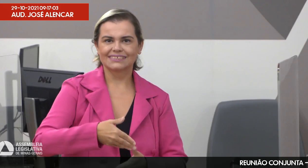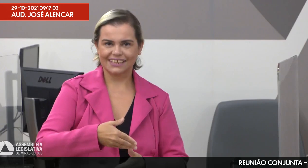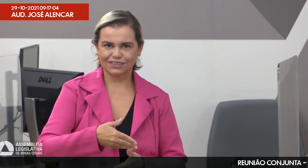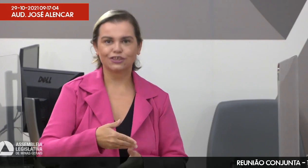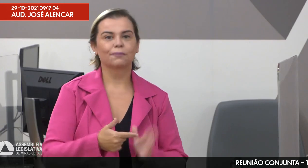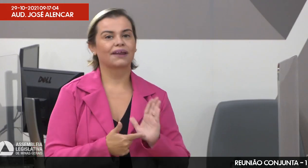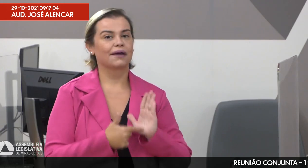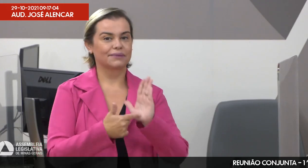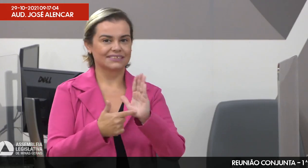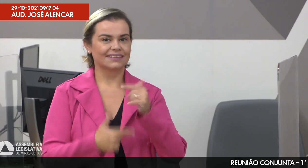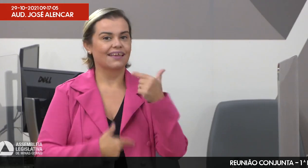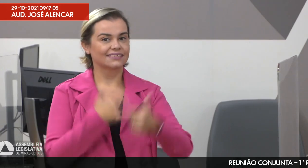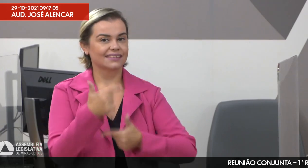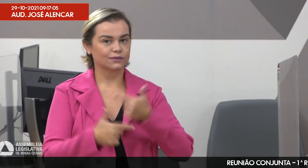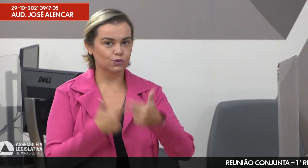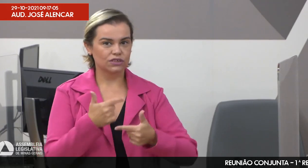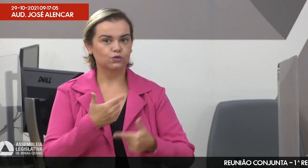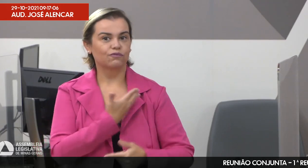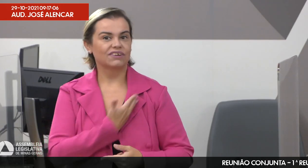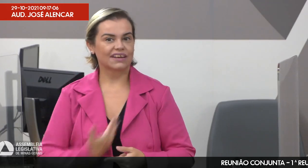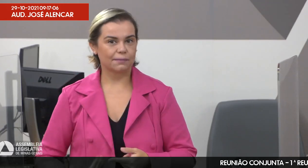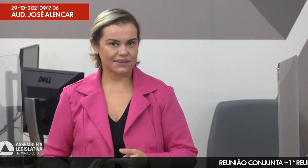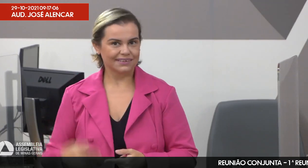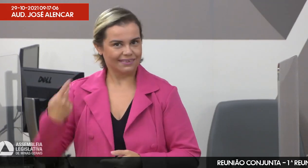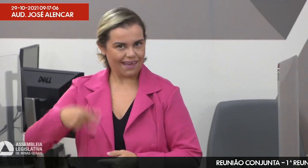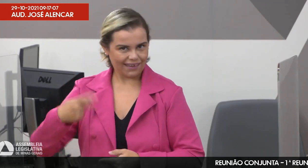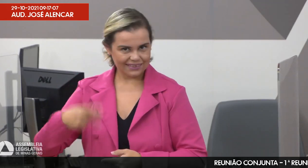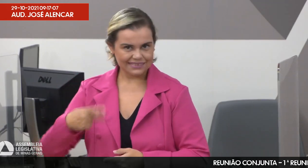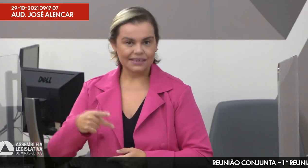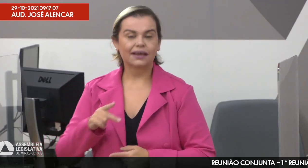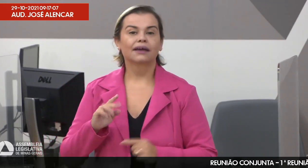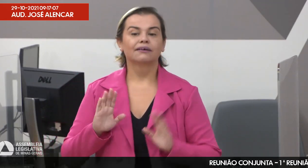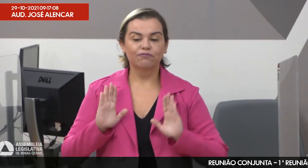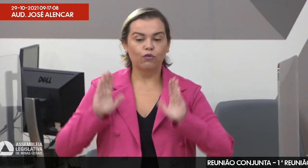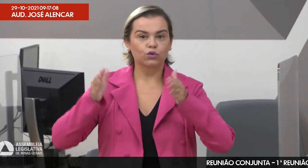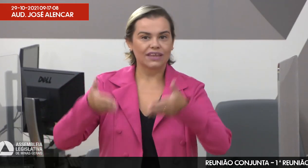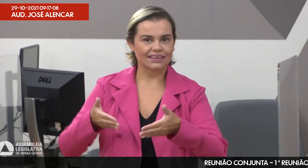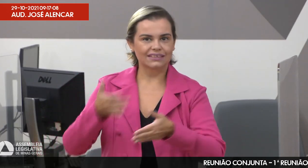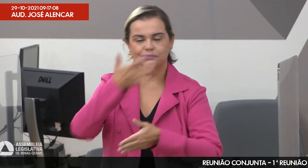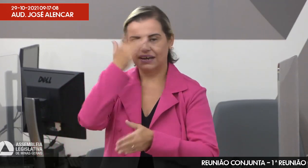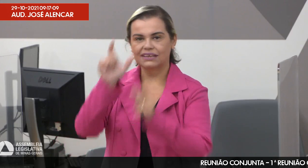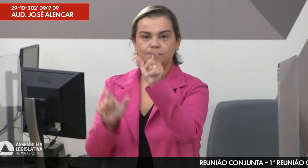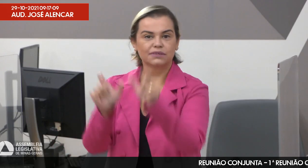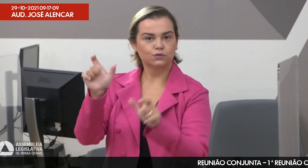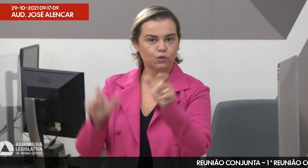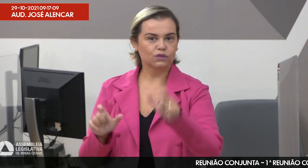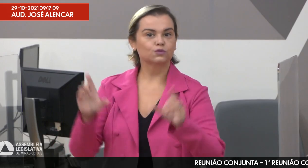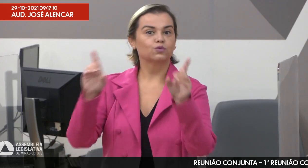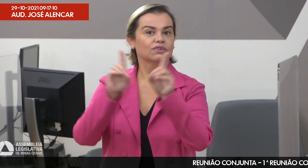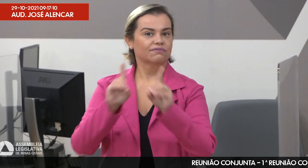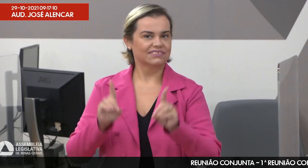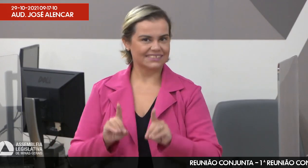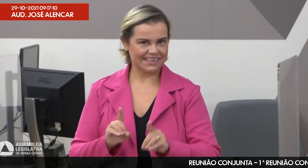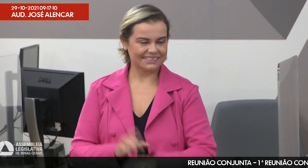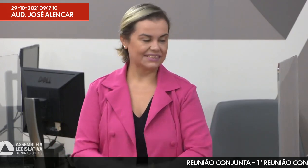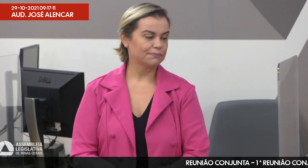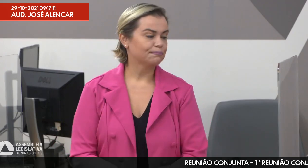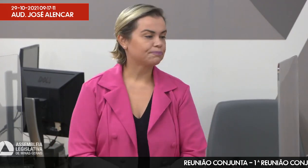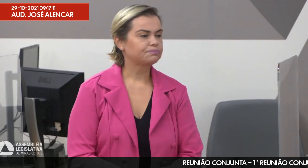É uma honra estar aqui apresentando as ações do governo federal voltadas às pessoas com